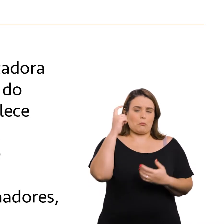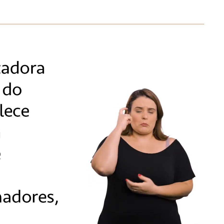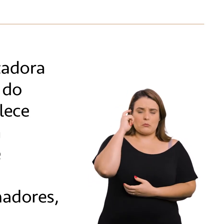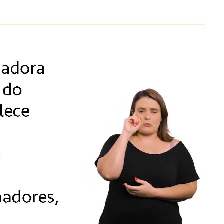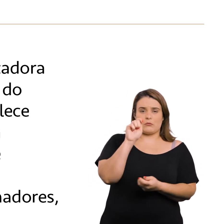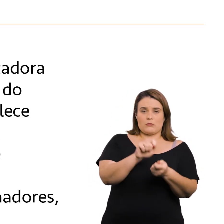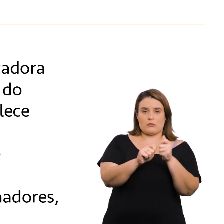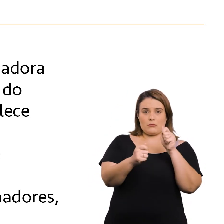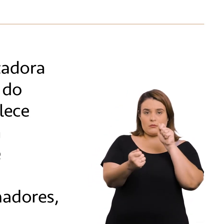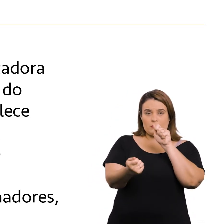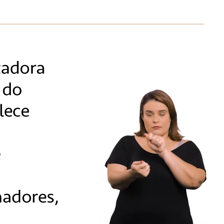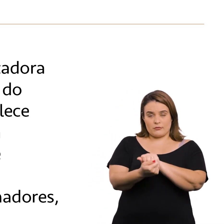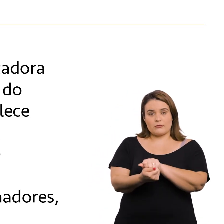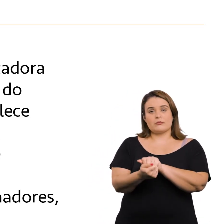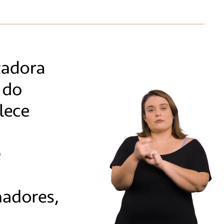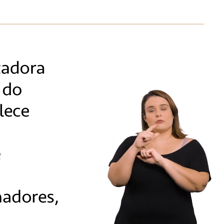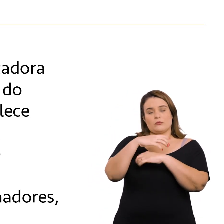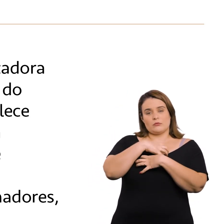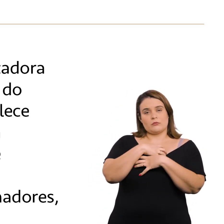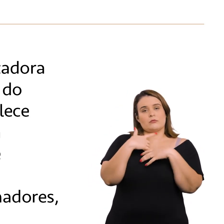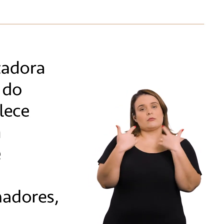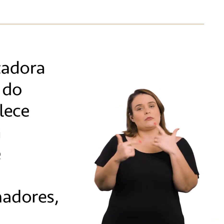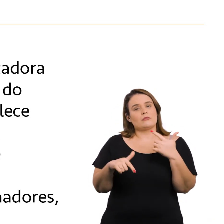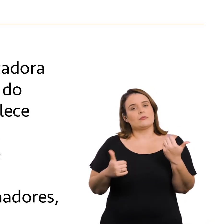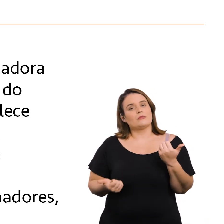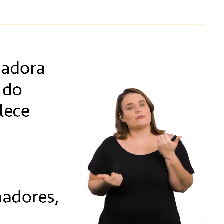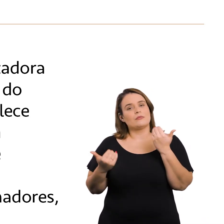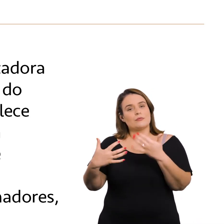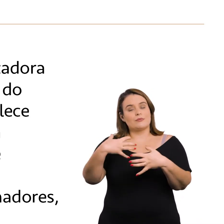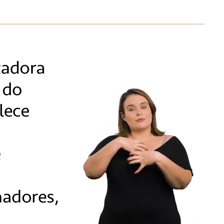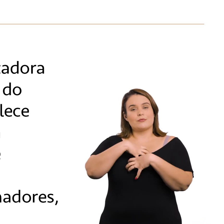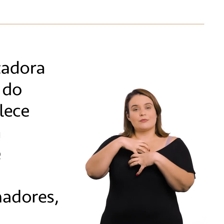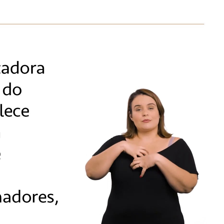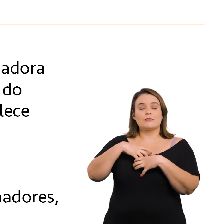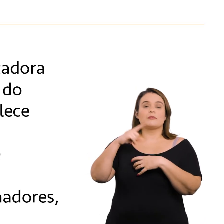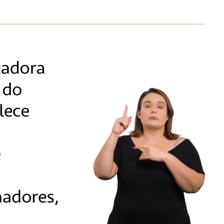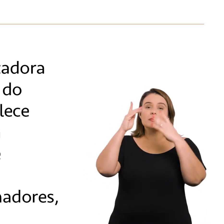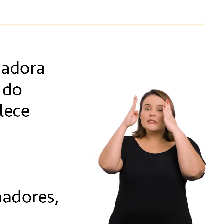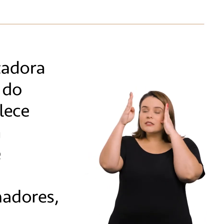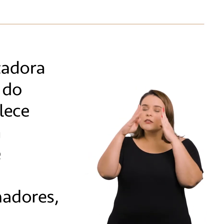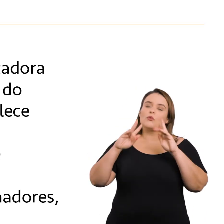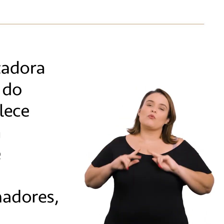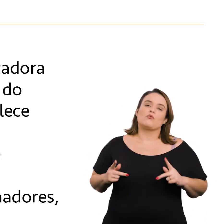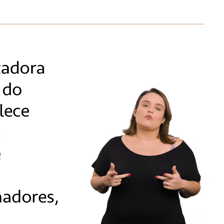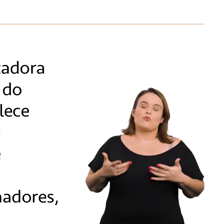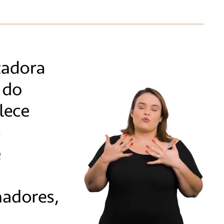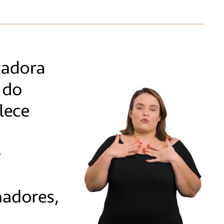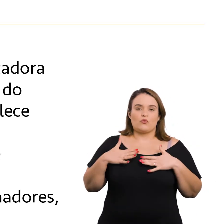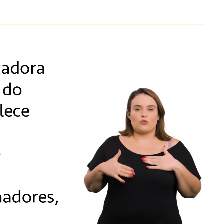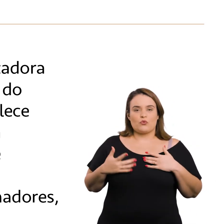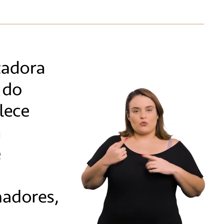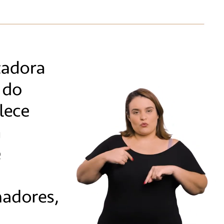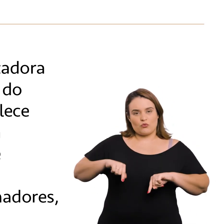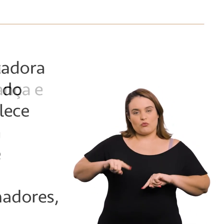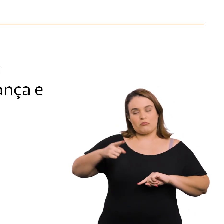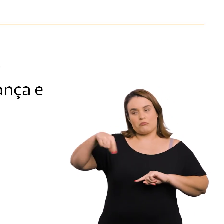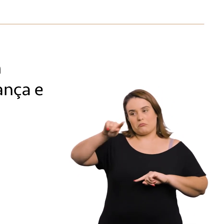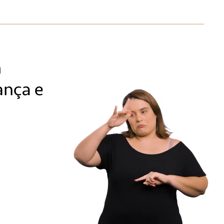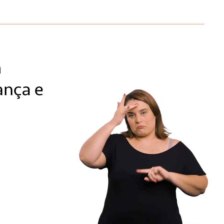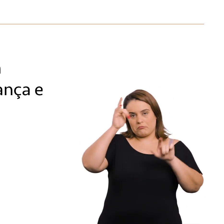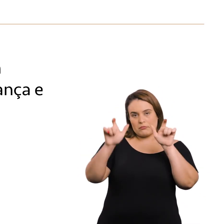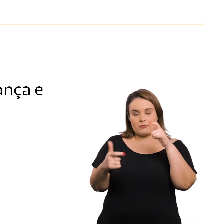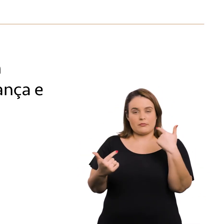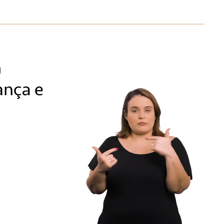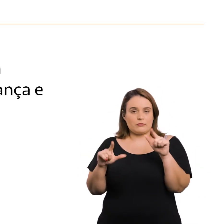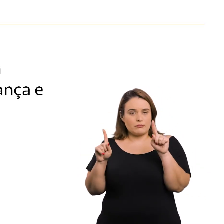abre aspas, a adaptação das condições de trabalho às características psicofisiológicas dos trabalhadores, de modo